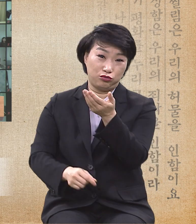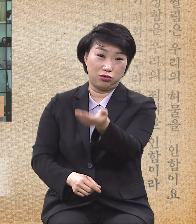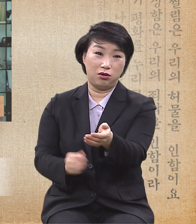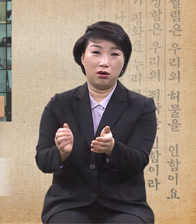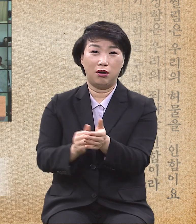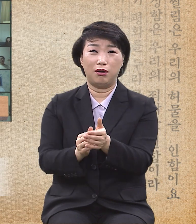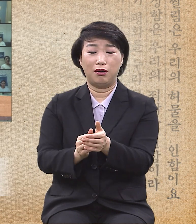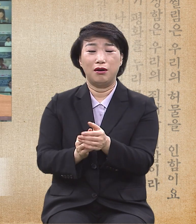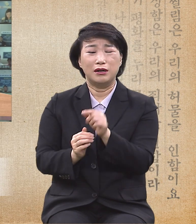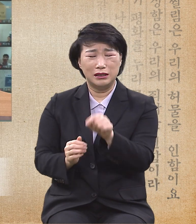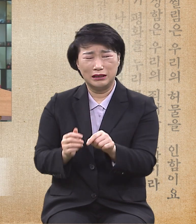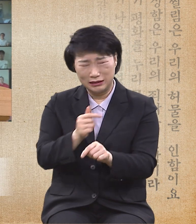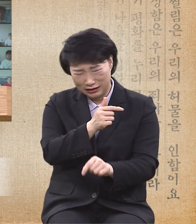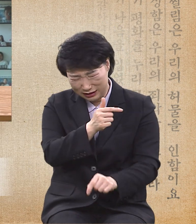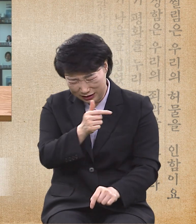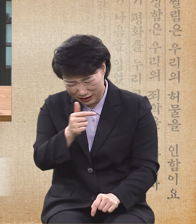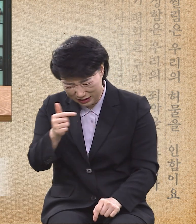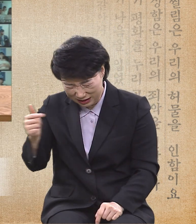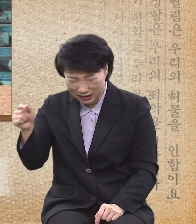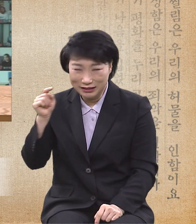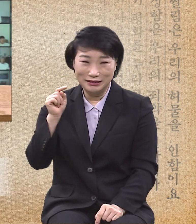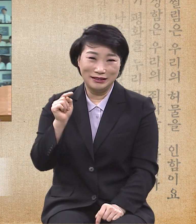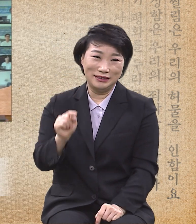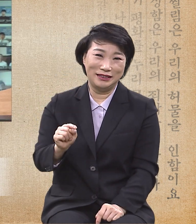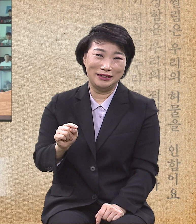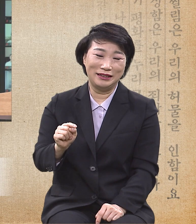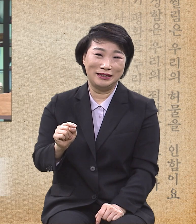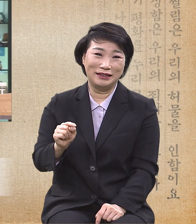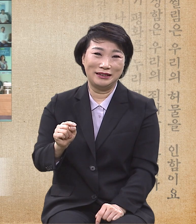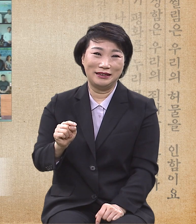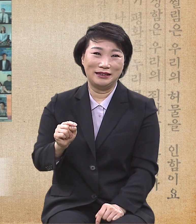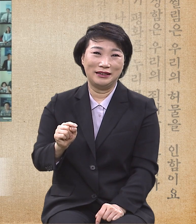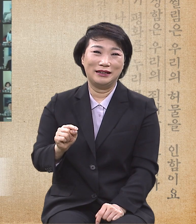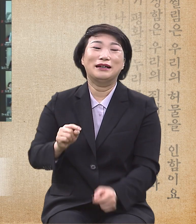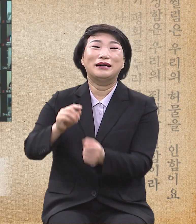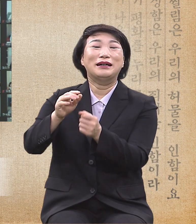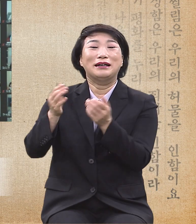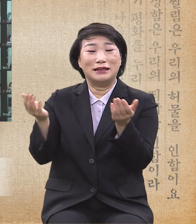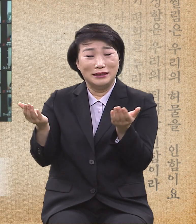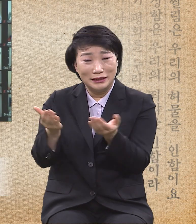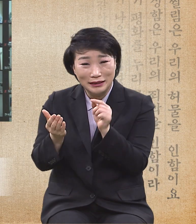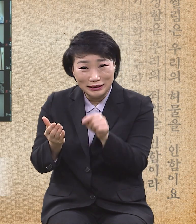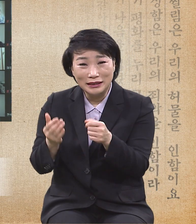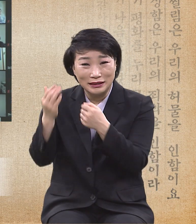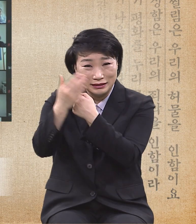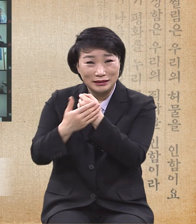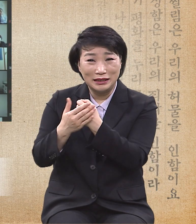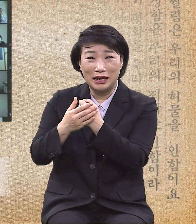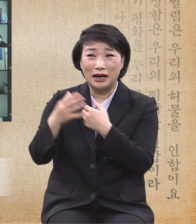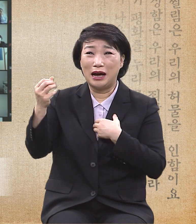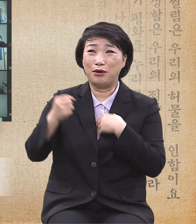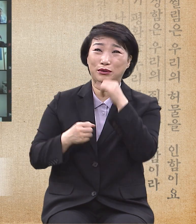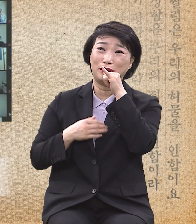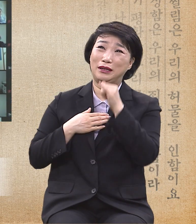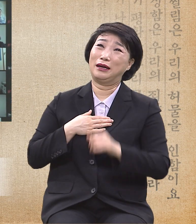이 어마어마한 이런 큰 사건과 은혜 앞에